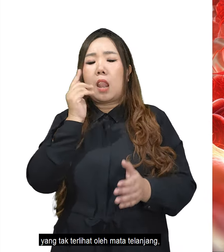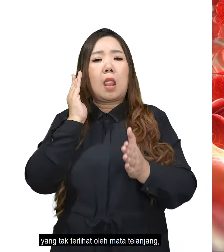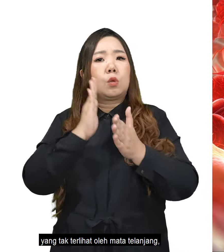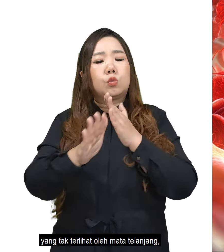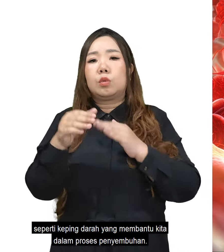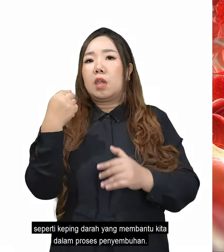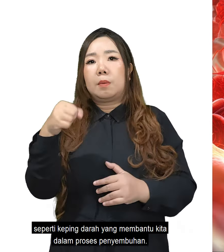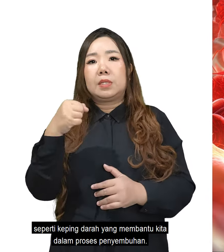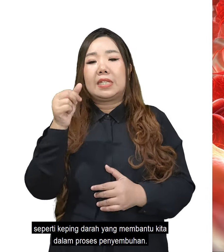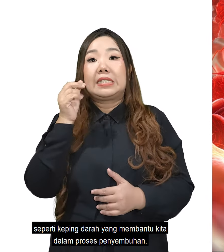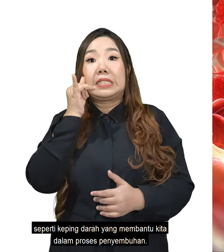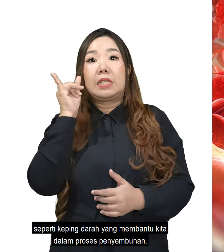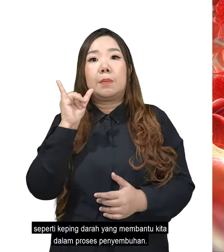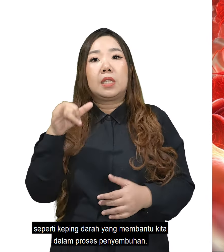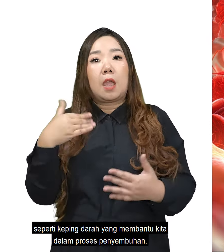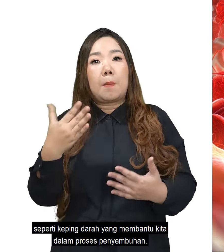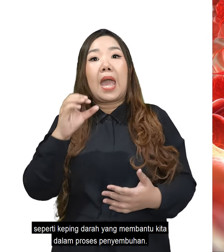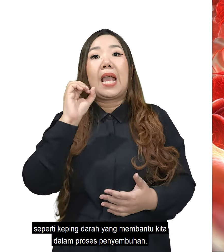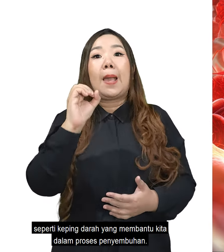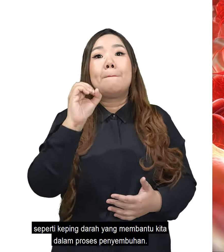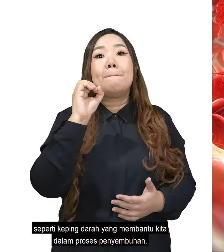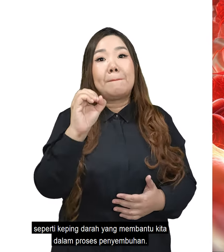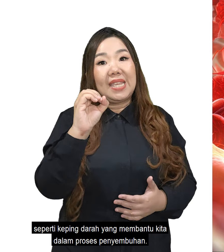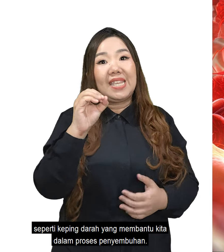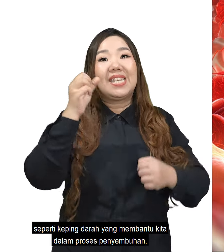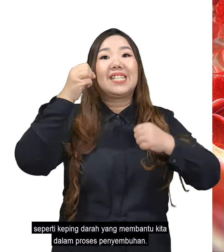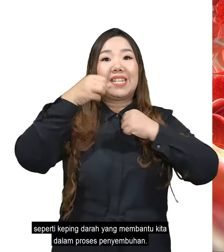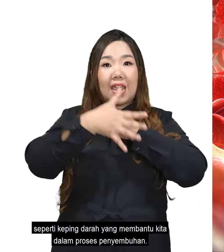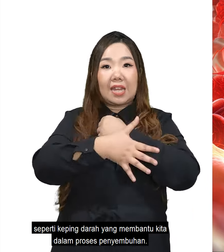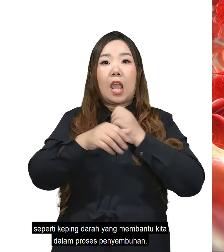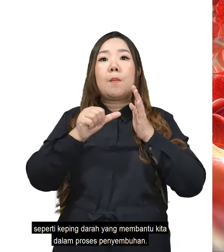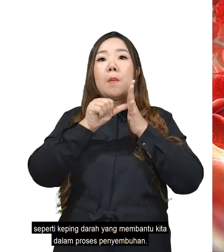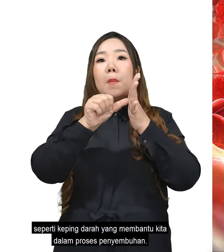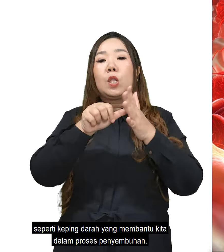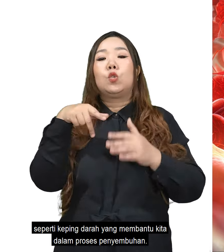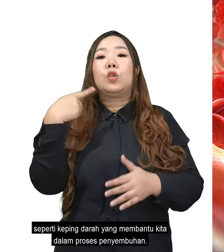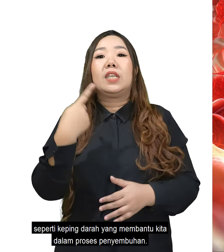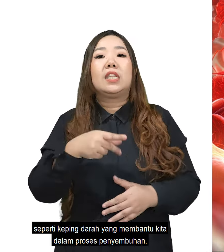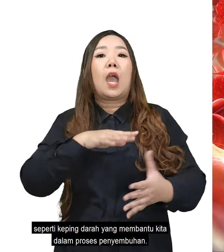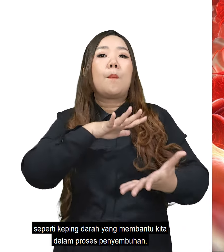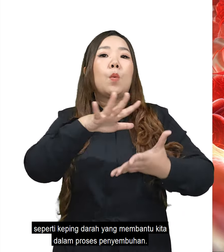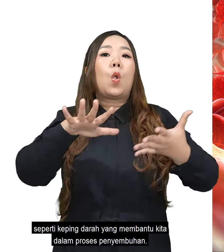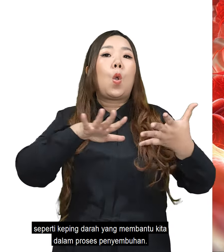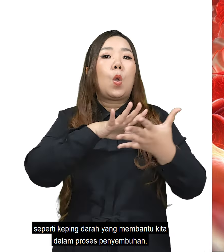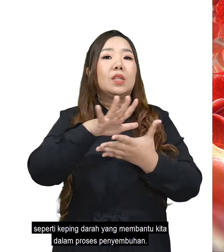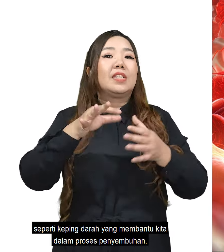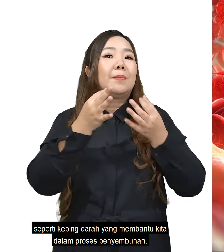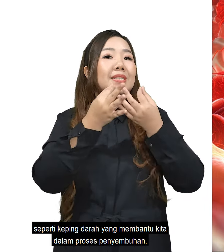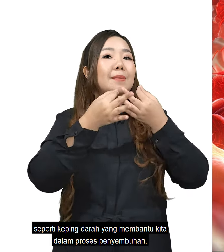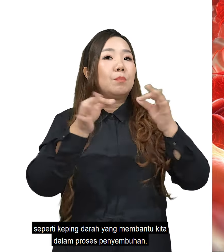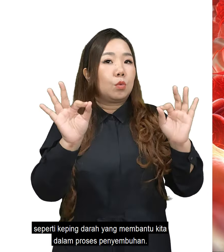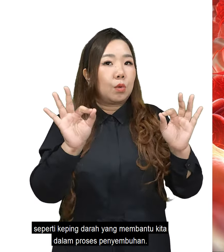telanjang seperti keping darah yang membantu kita dalam proses